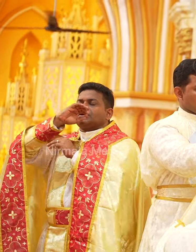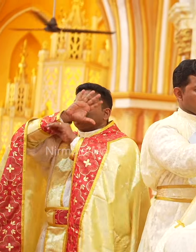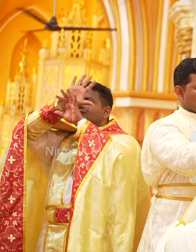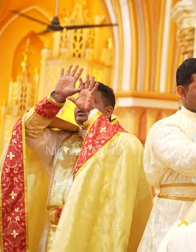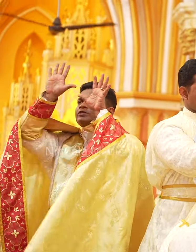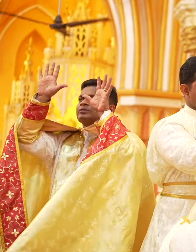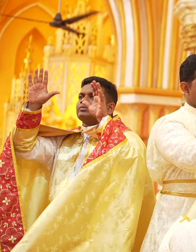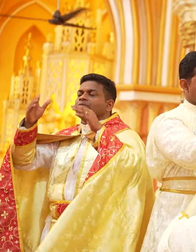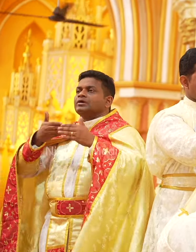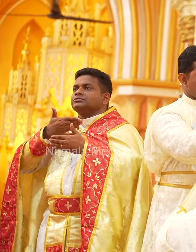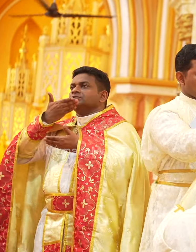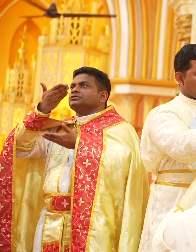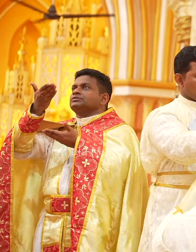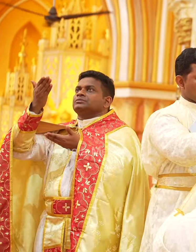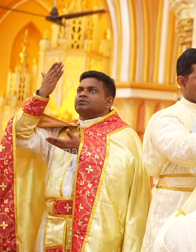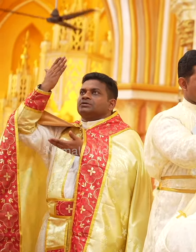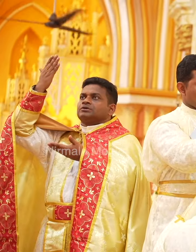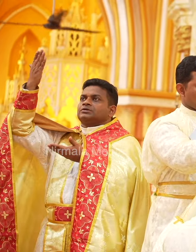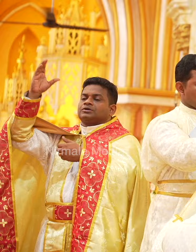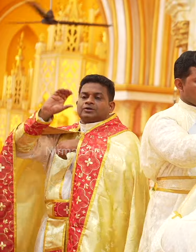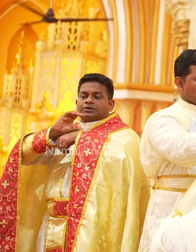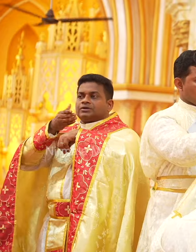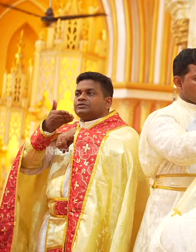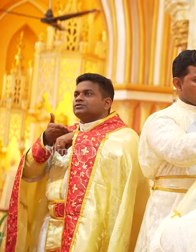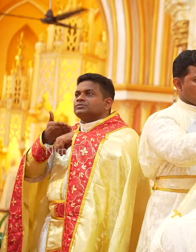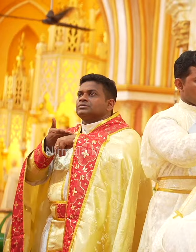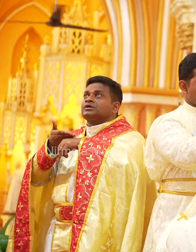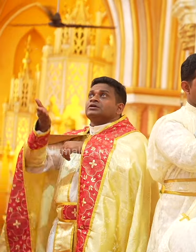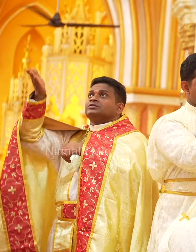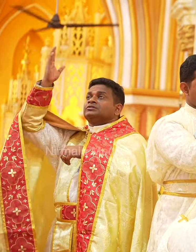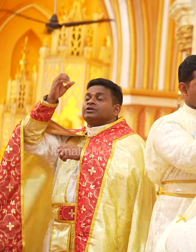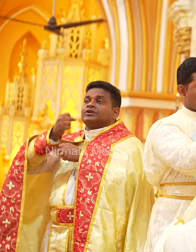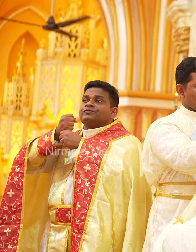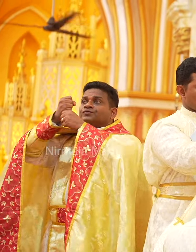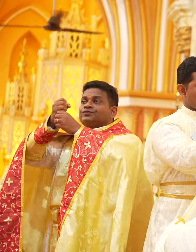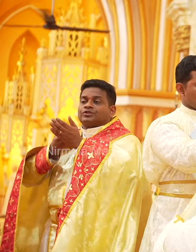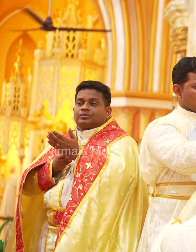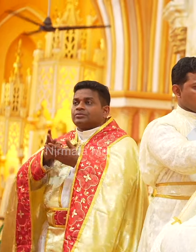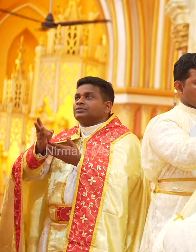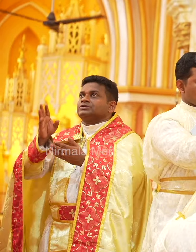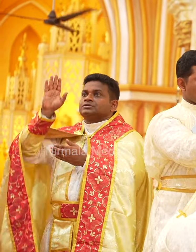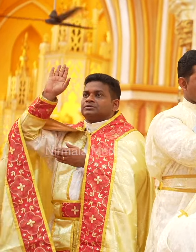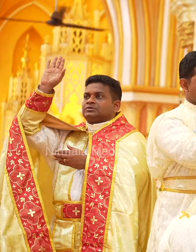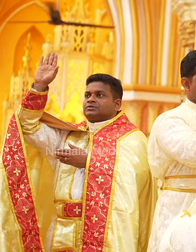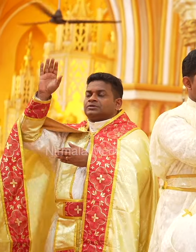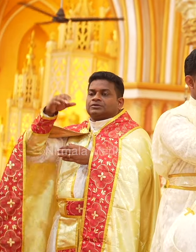ഇനിയുമായ അങ്ങയുടെ കാരുണ്യത്താൽ അങ്ങയുടെ വിശുദ്ധ സഭയിൽ ദൈവിക ദാനങ്ങളുടെ മധ്യസ്ഥനായ അങ്ങനെ നിയോഗിച്ചിരിക്കുന്നു.